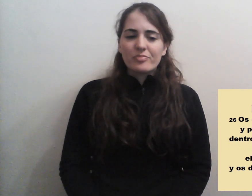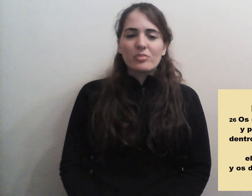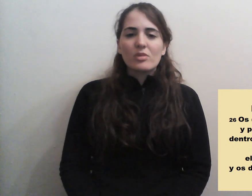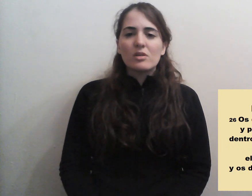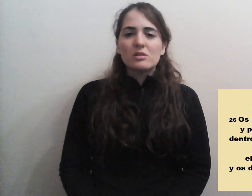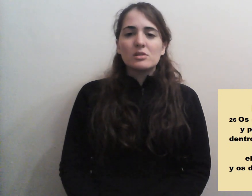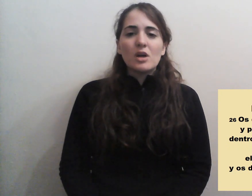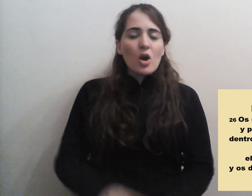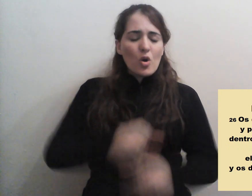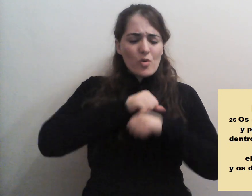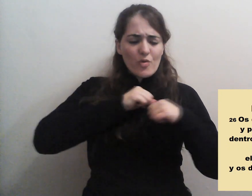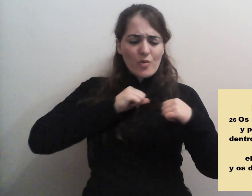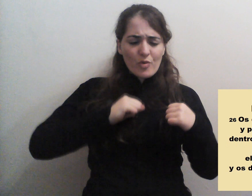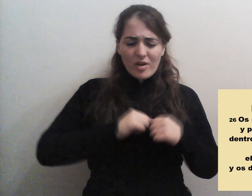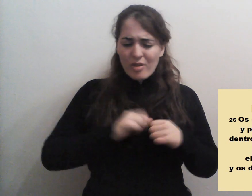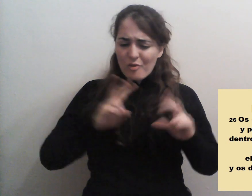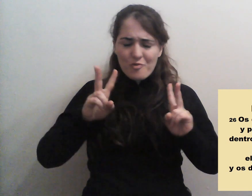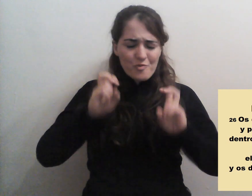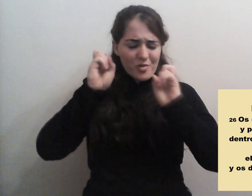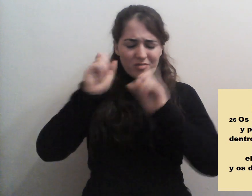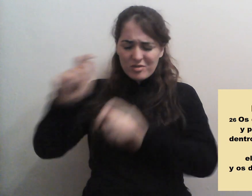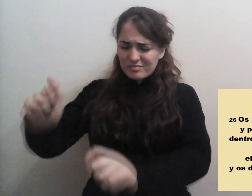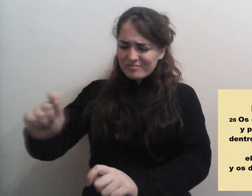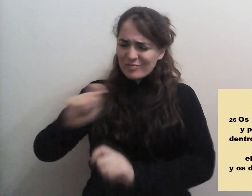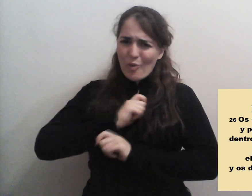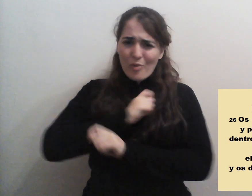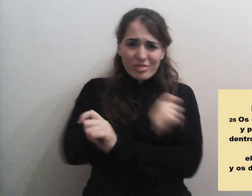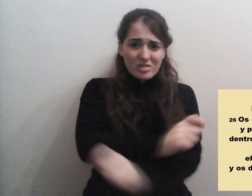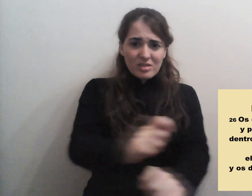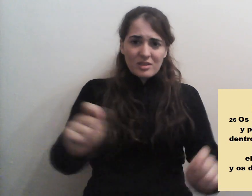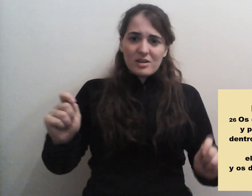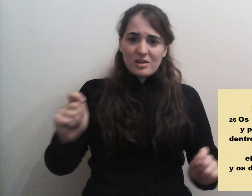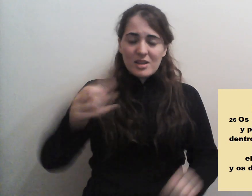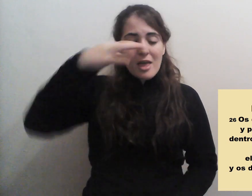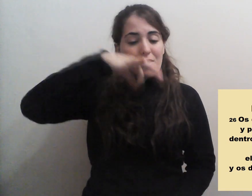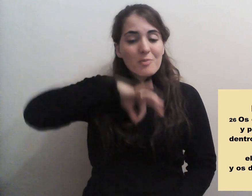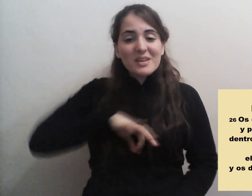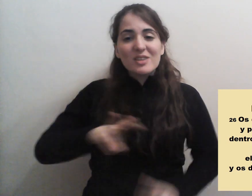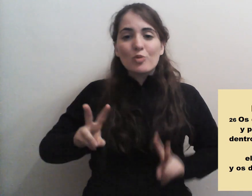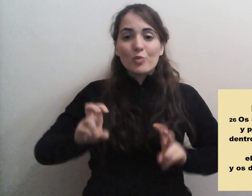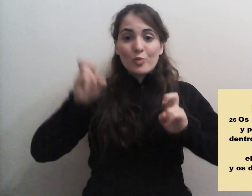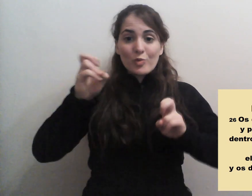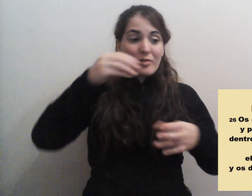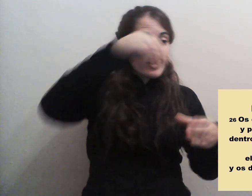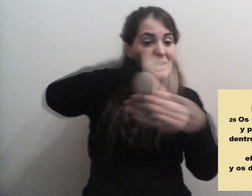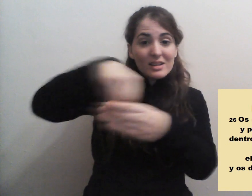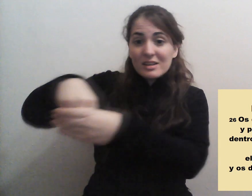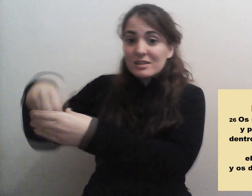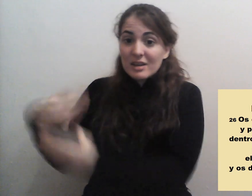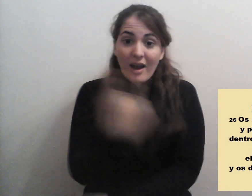os daré corazón nuevo, pondré espíritu nuevo dentro de vosotros, quitaré de